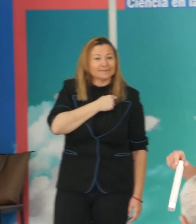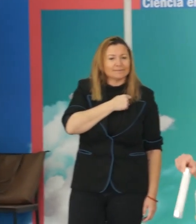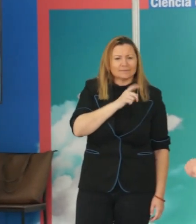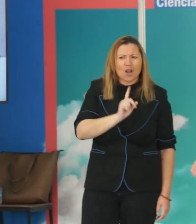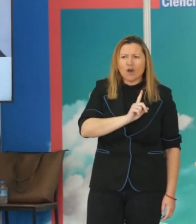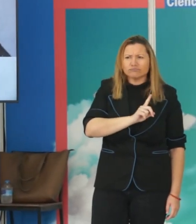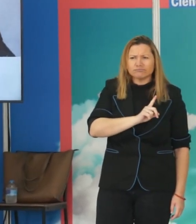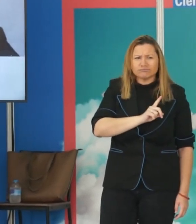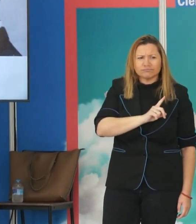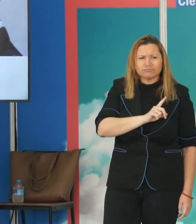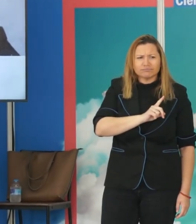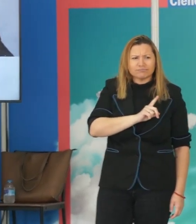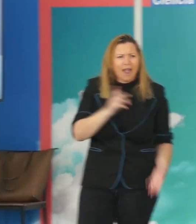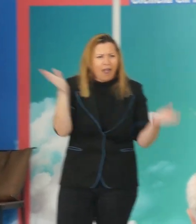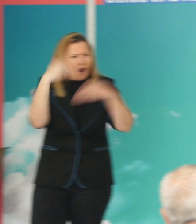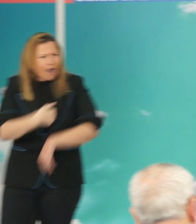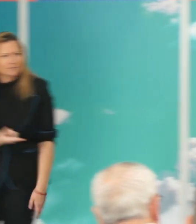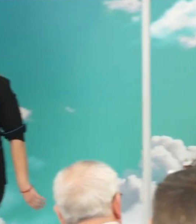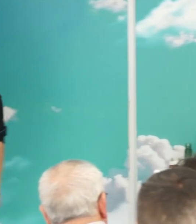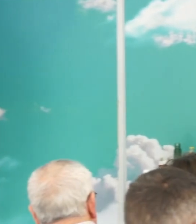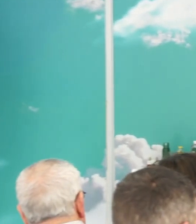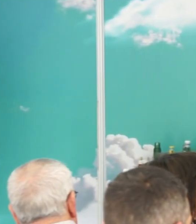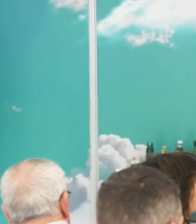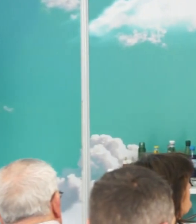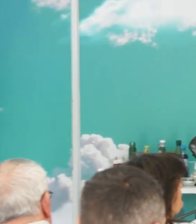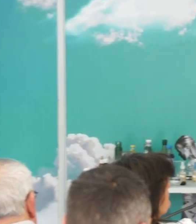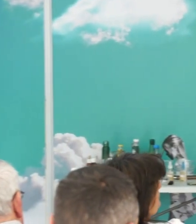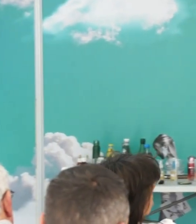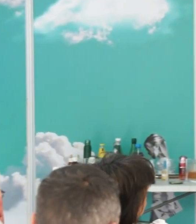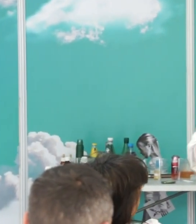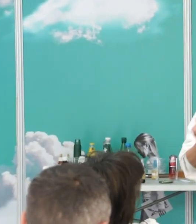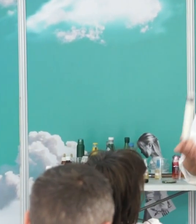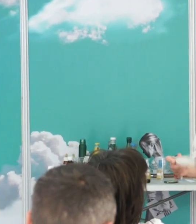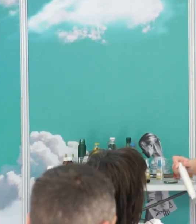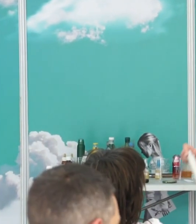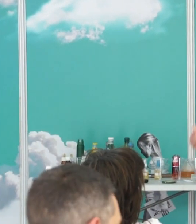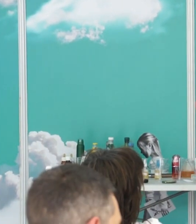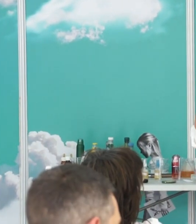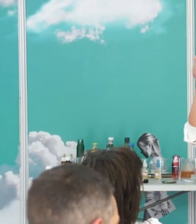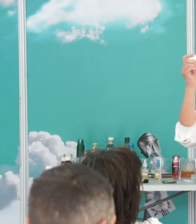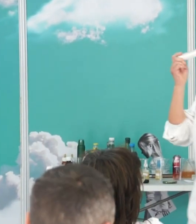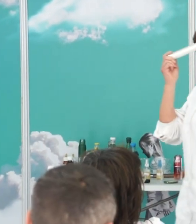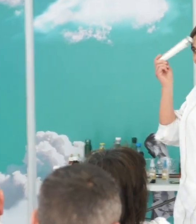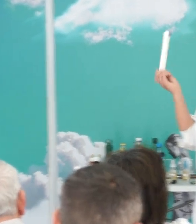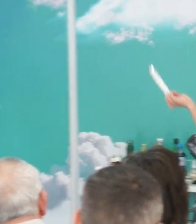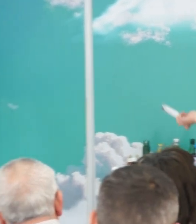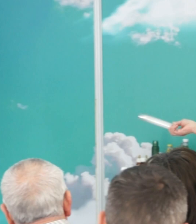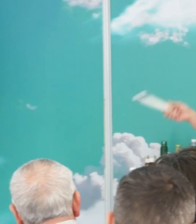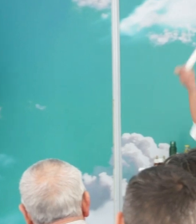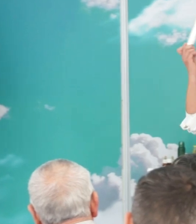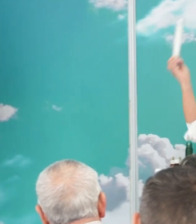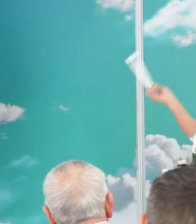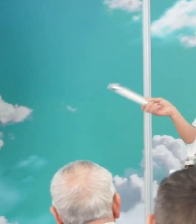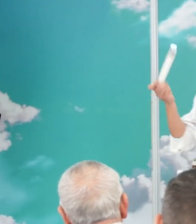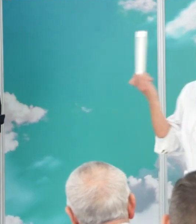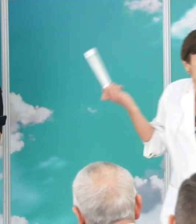¿No? ¿No? ¿Matilde? No lo sé. Tampoco. Pero concéntrate, hija. Sí. Yo, mira, yo